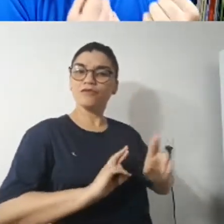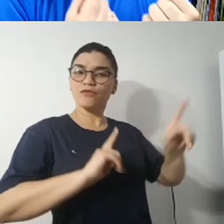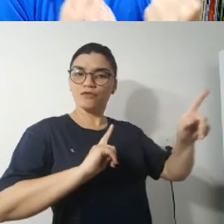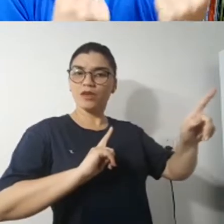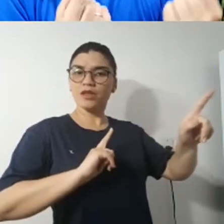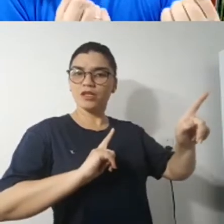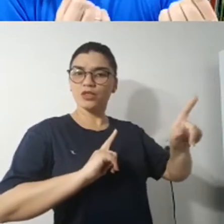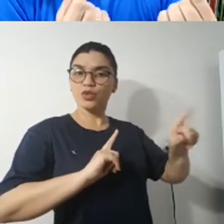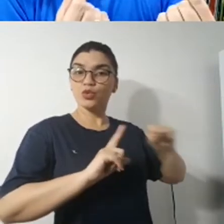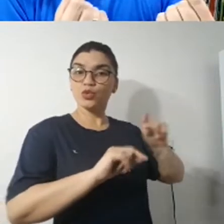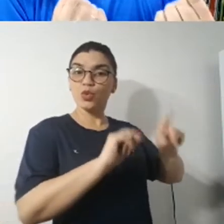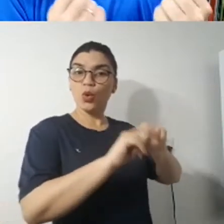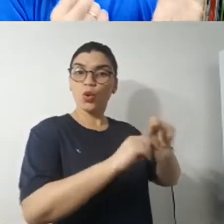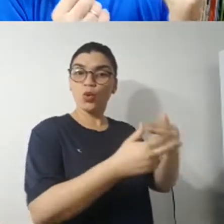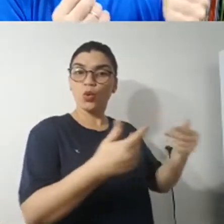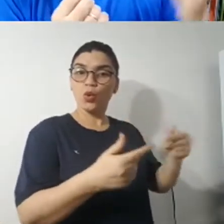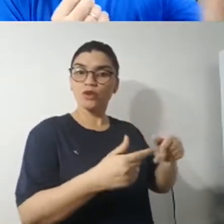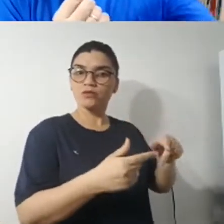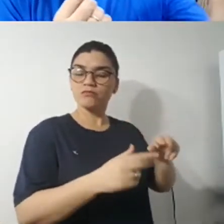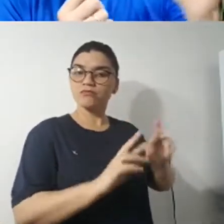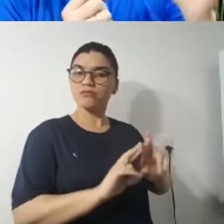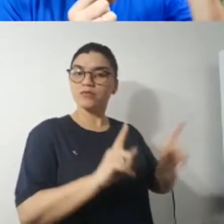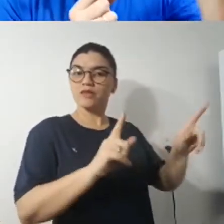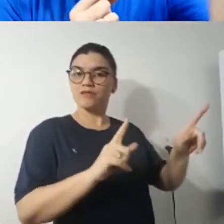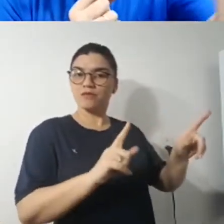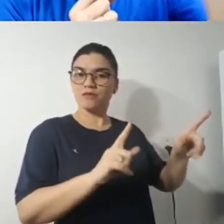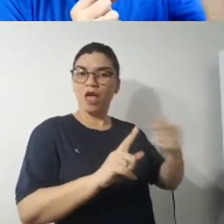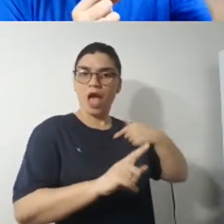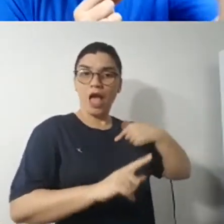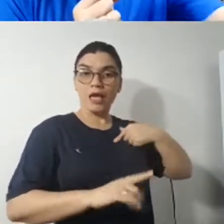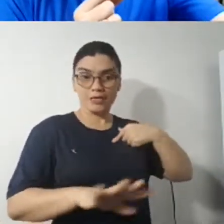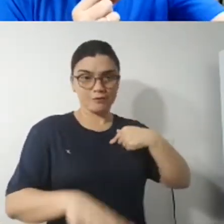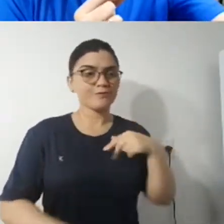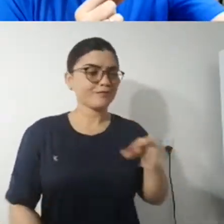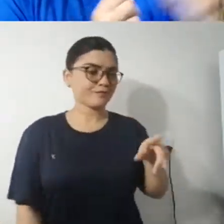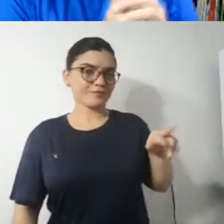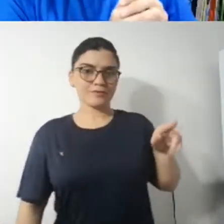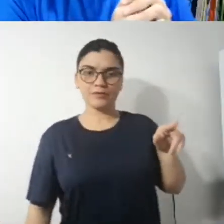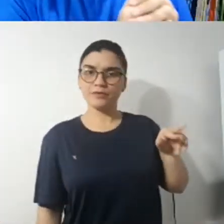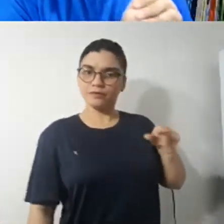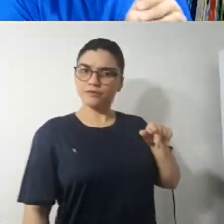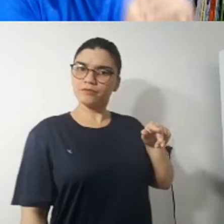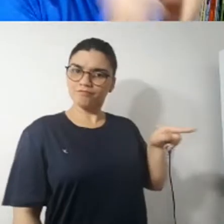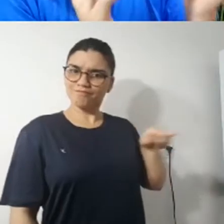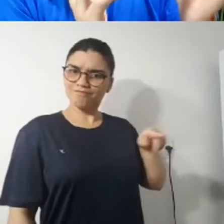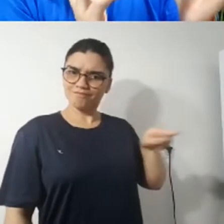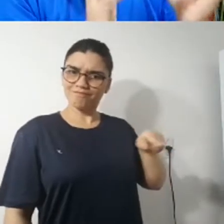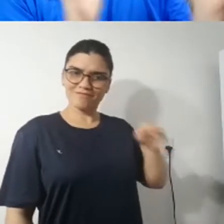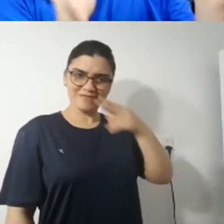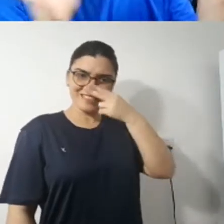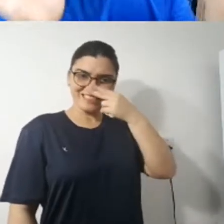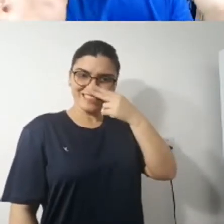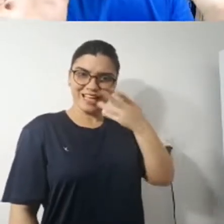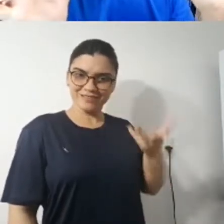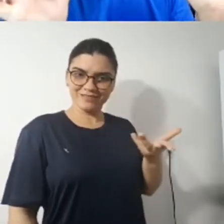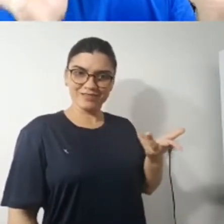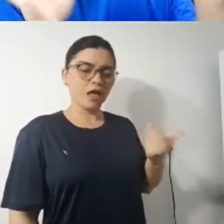posso, então, por ser irmão, por ser servo de Deus, irmão daquela outra pessoa, eu não posso, de modo